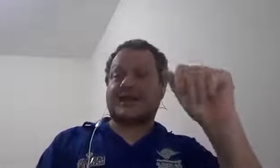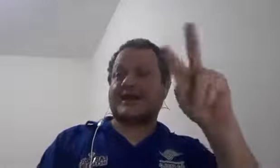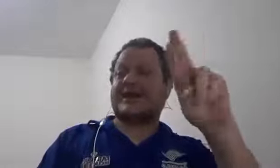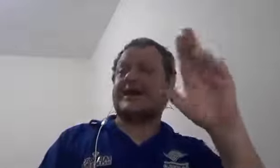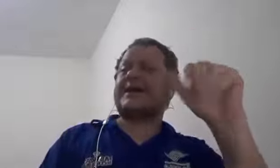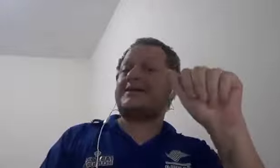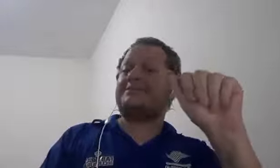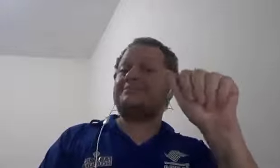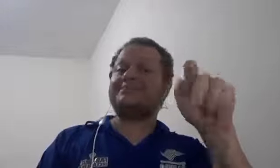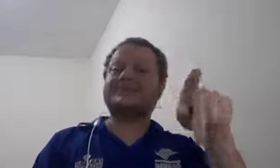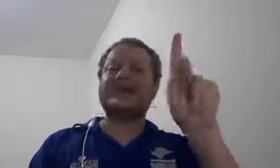Chácara